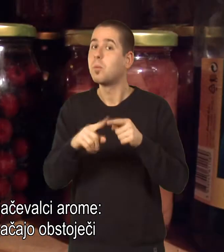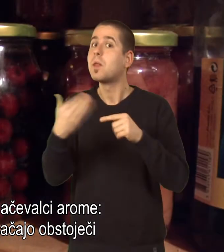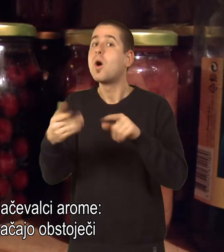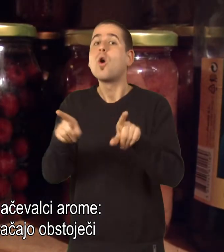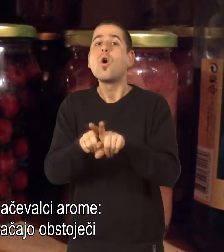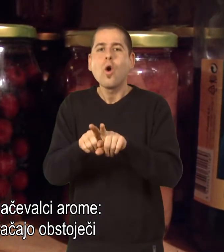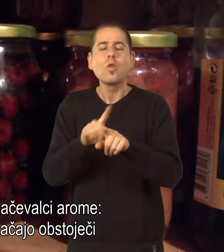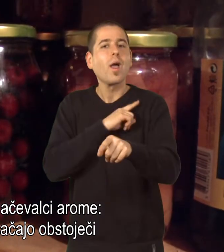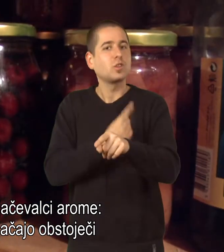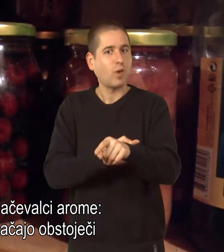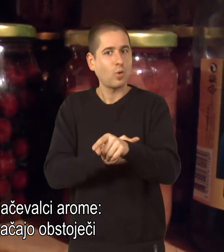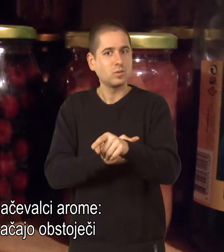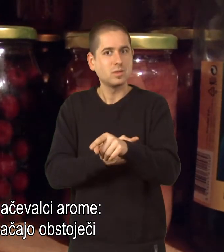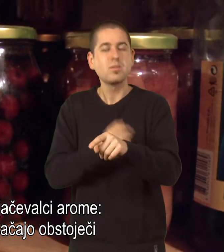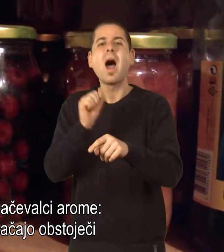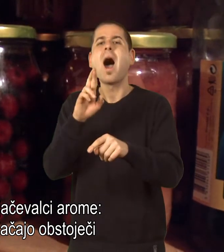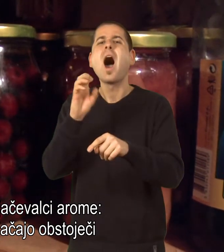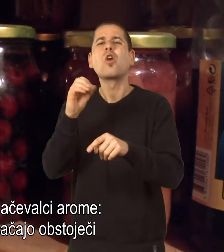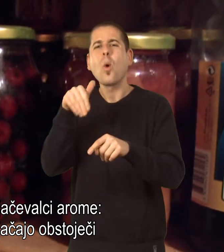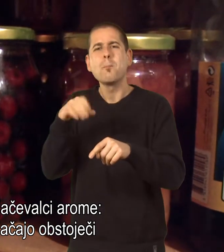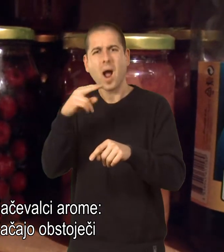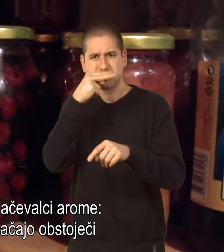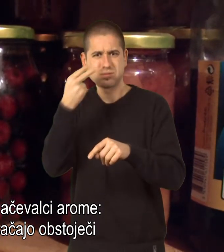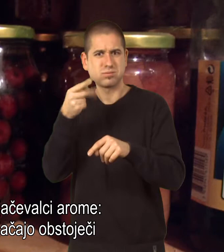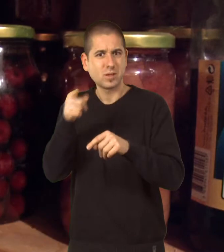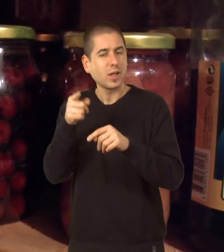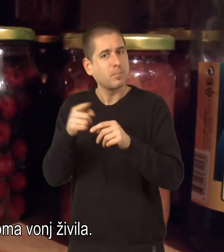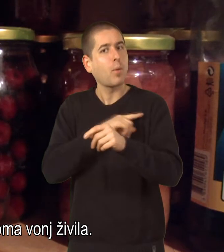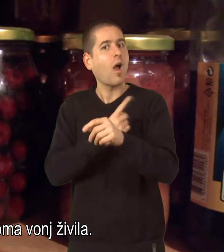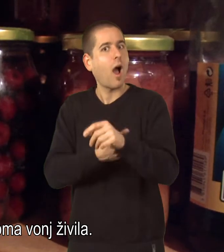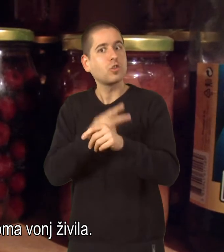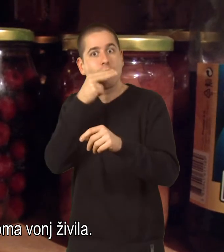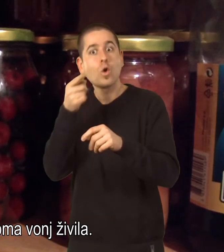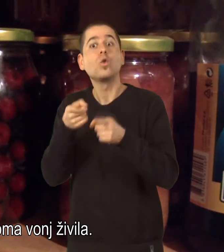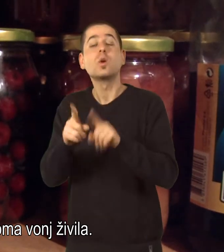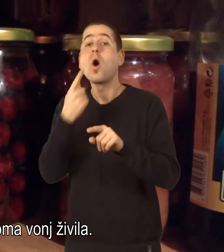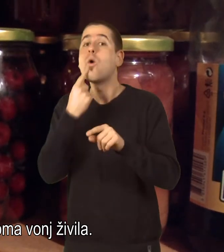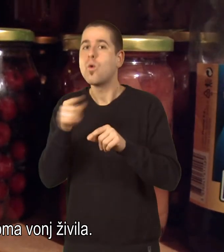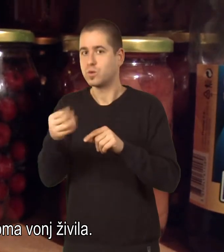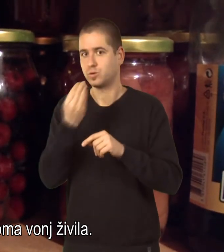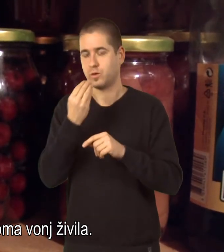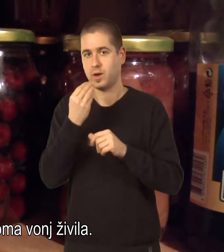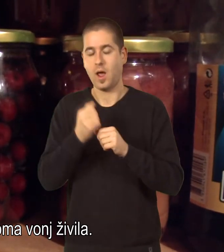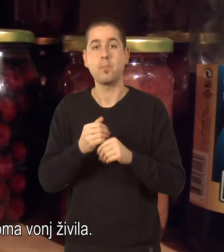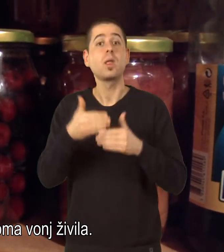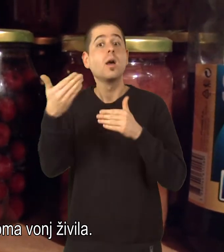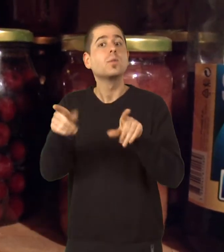kot ojačevalci arome, snovi, ki ojačajo obstoječi okus oziroma vonj